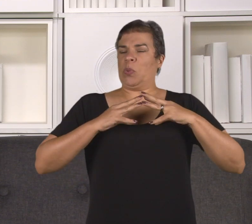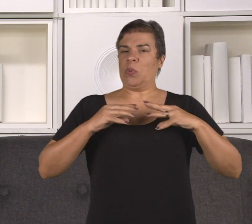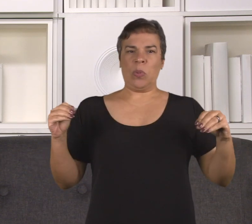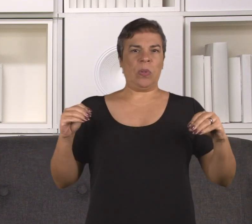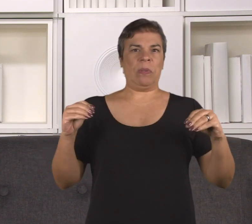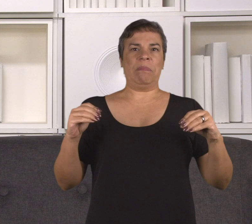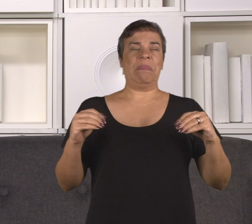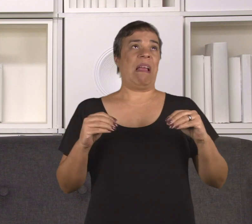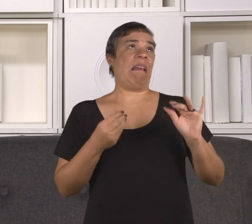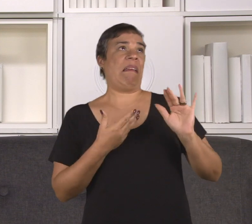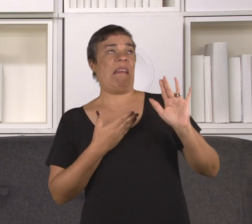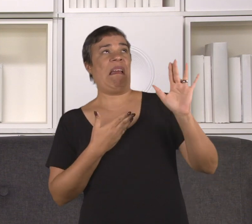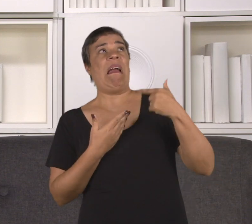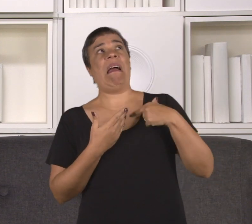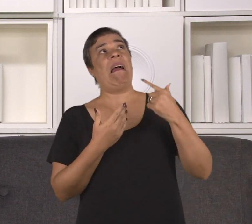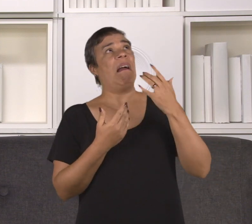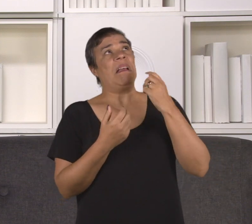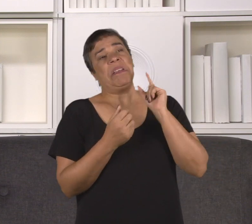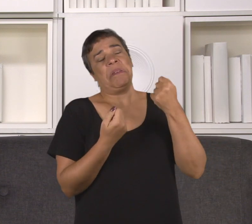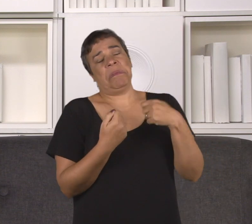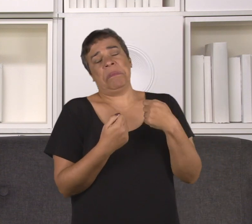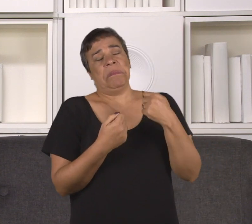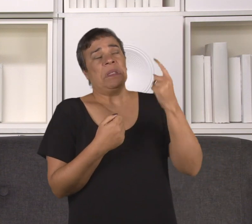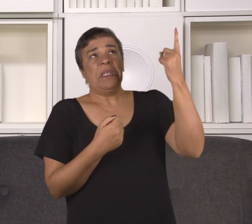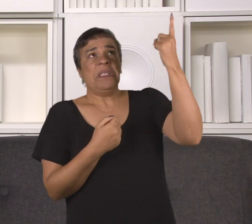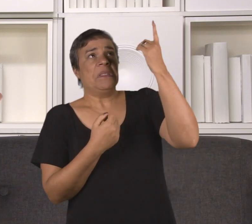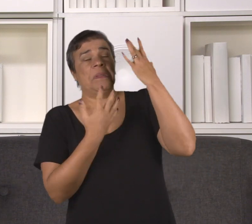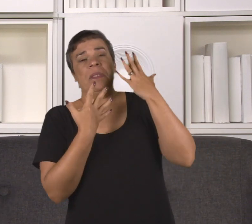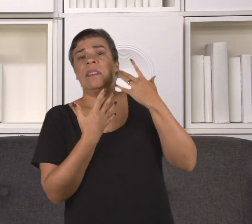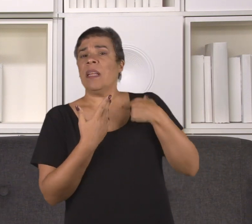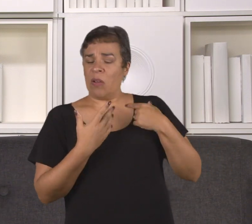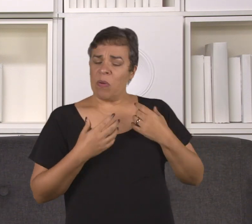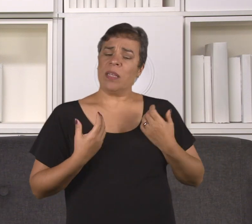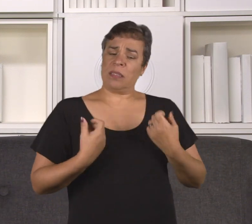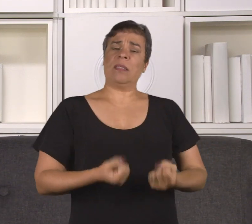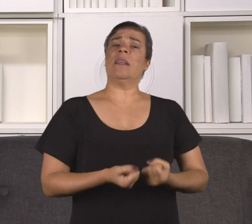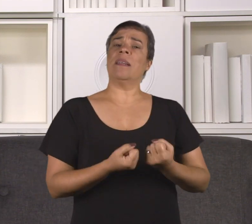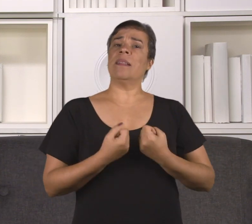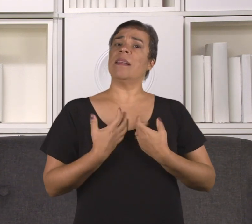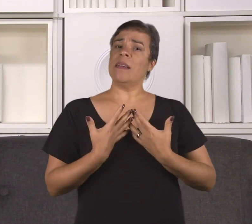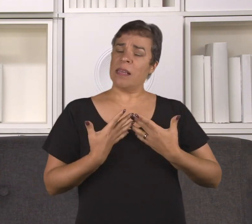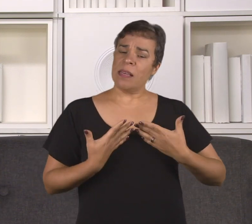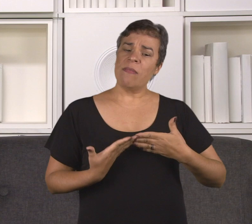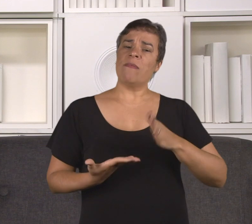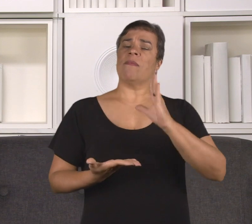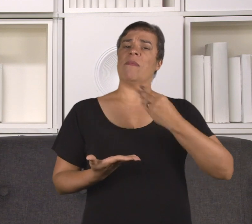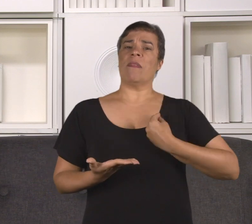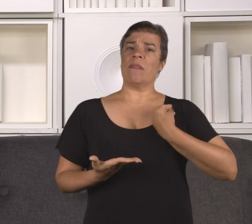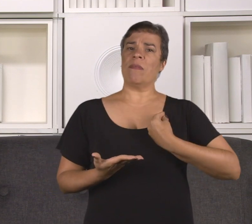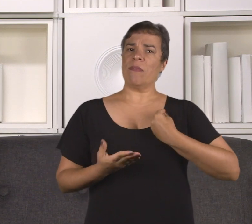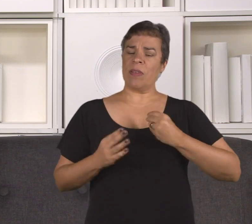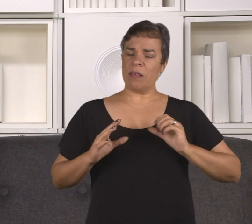não merecedoras do favor divino que atravessam a sua vida com medo de Deus.